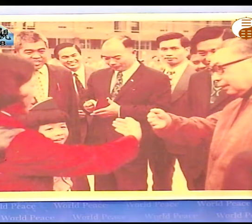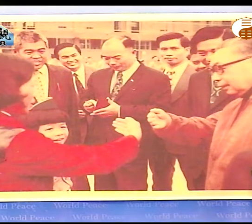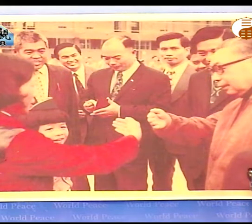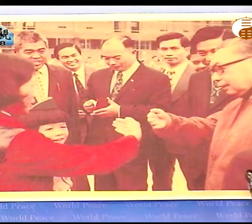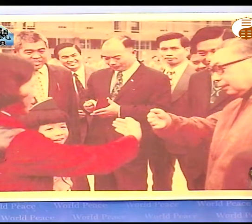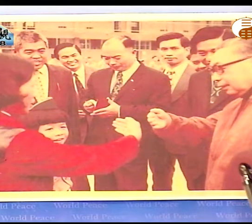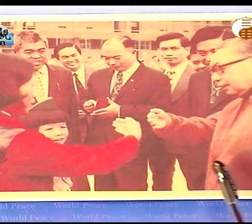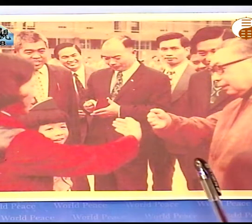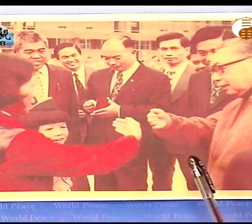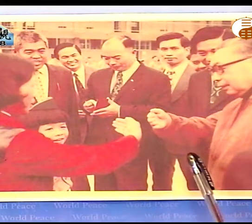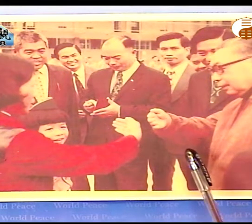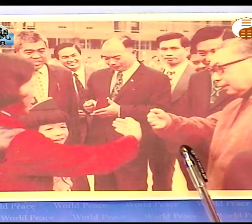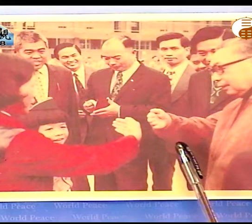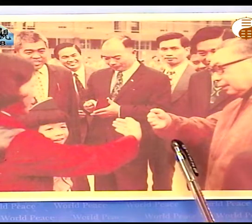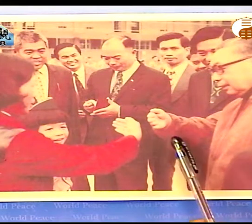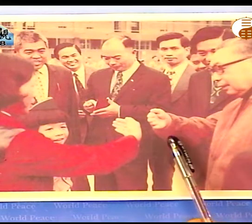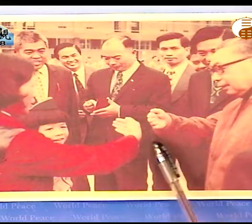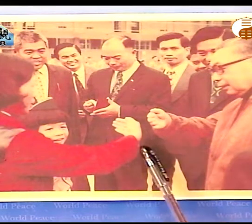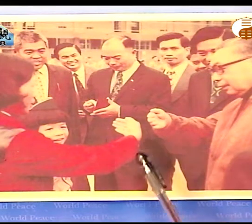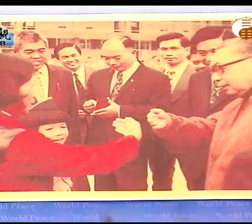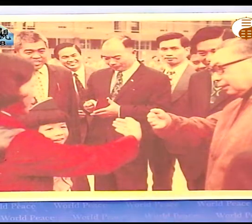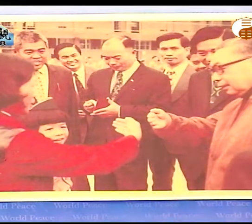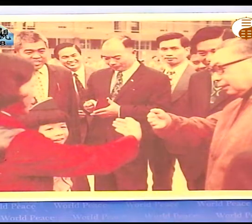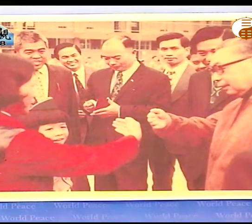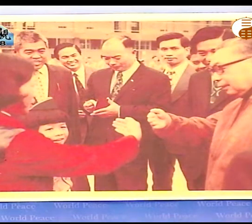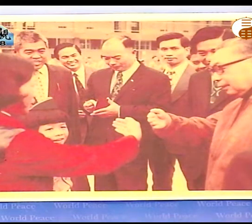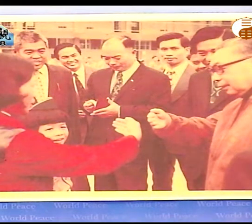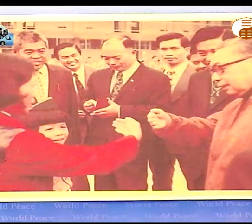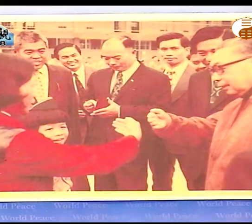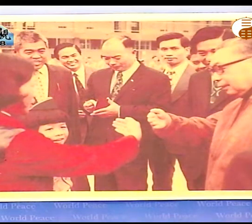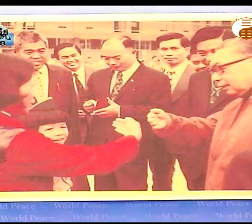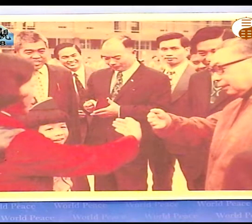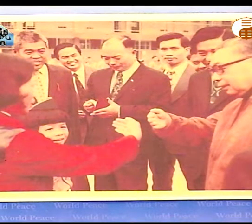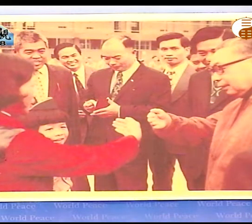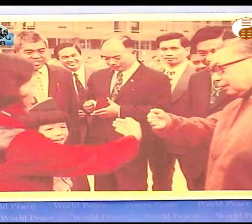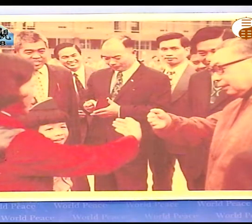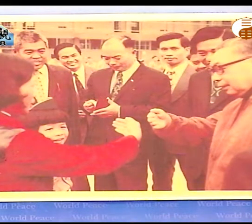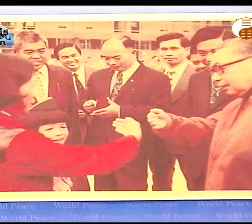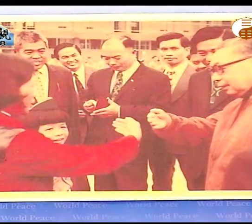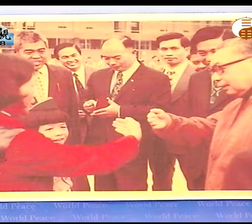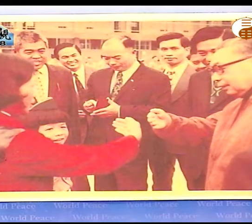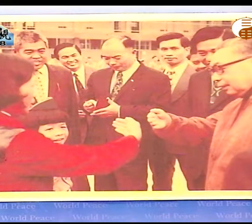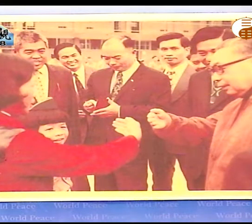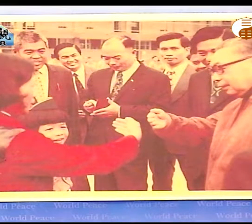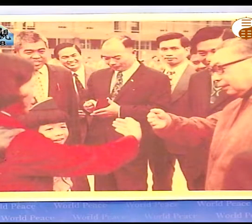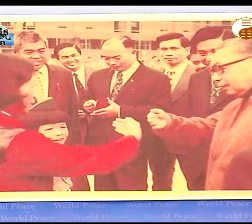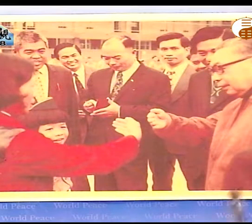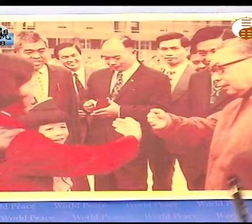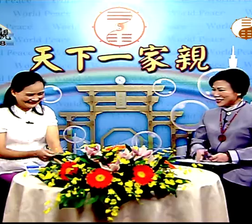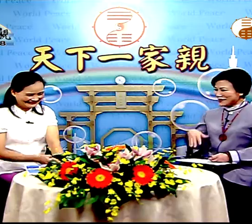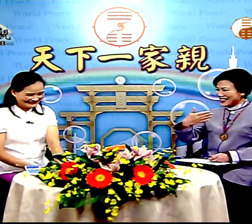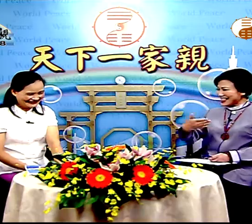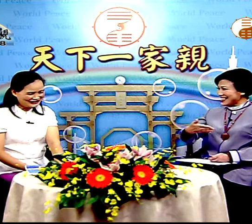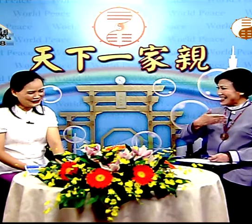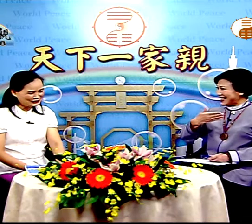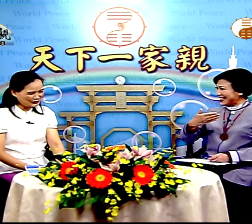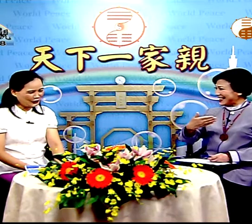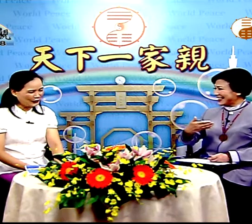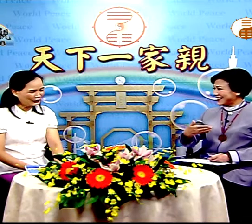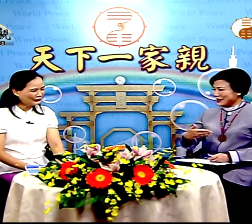校。嗯嗯，那这个照片可以看出来他是在学手语 哦 是他比这个什么意思啊？